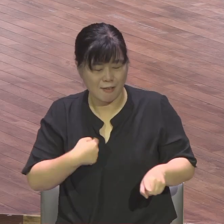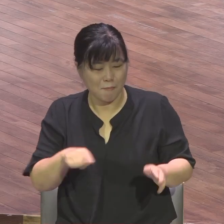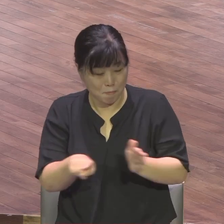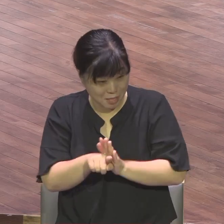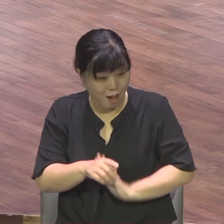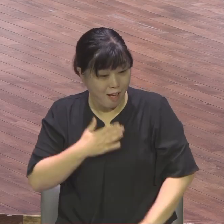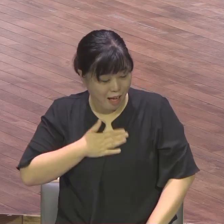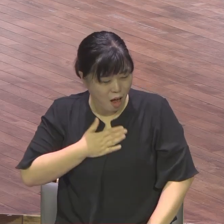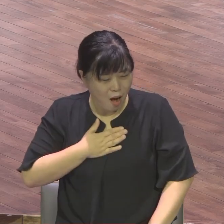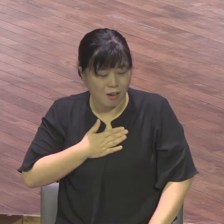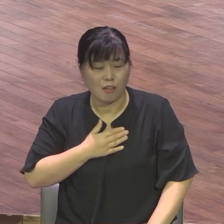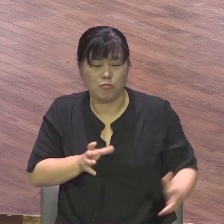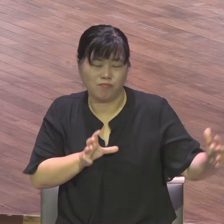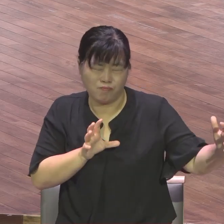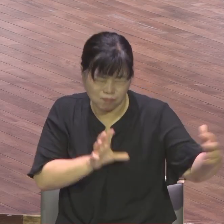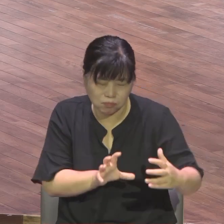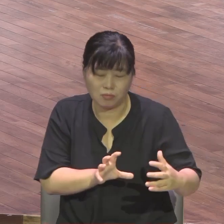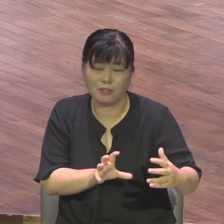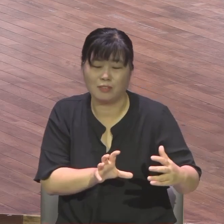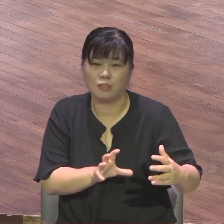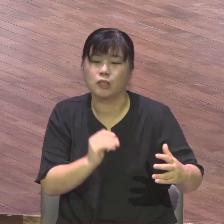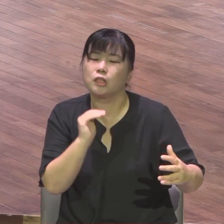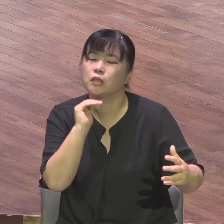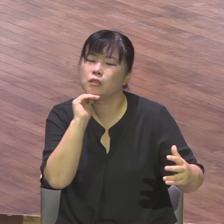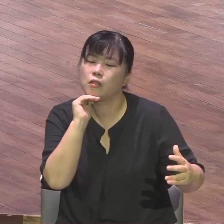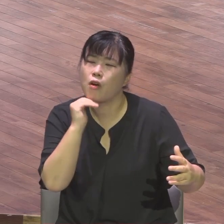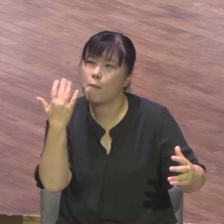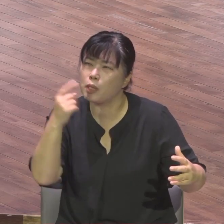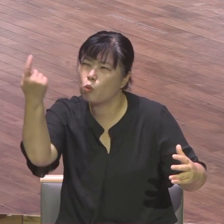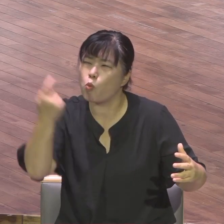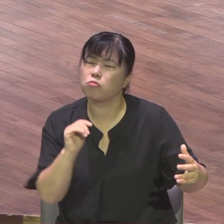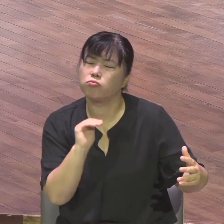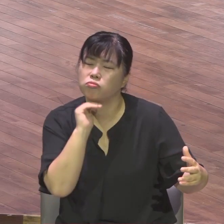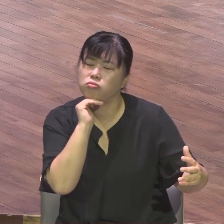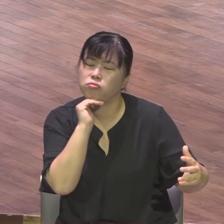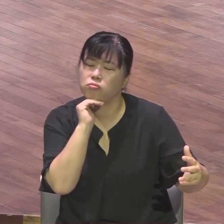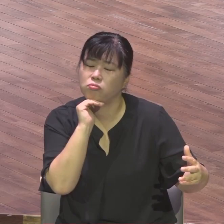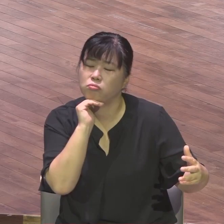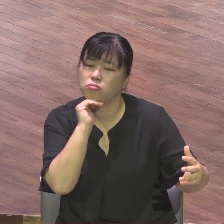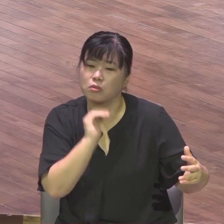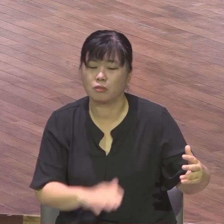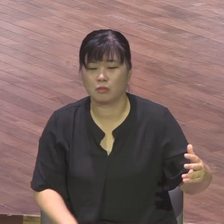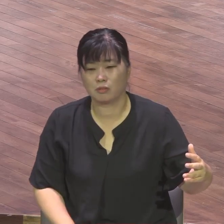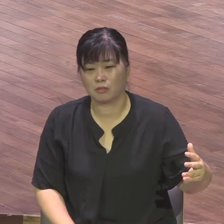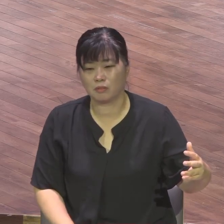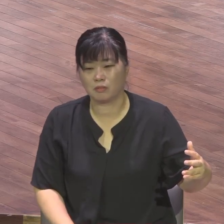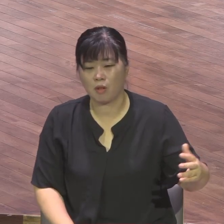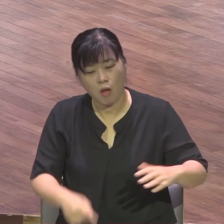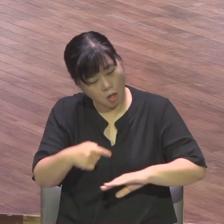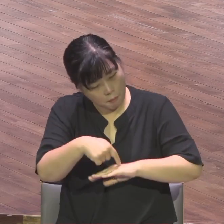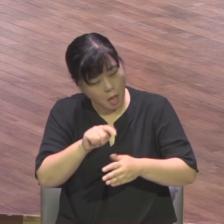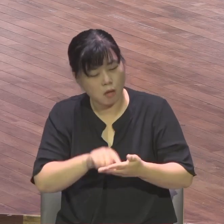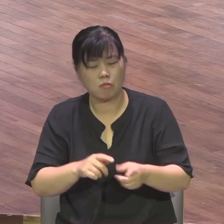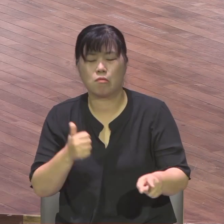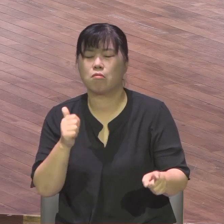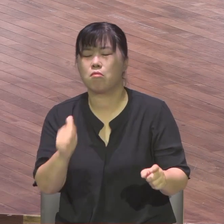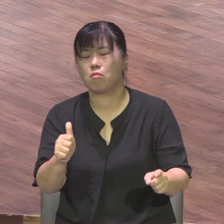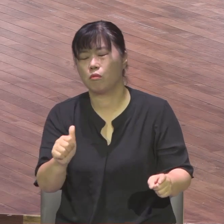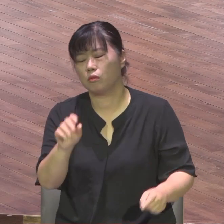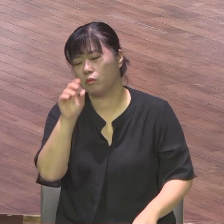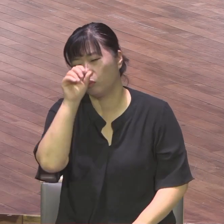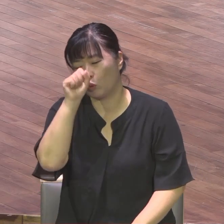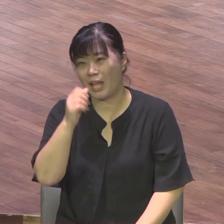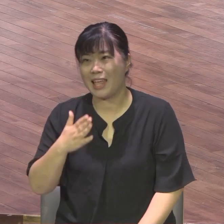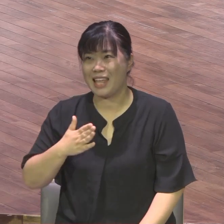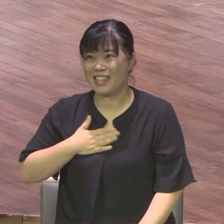그냥 무릎 꿇고 엎드렸다는 그 모습뿐만 아니라 그 속마음이 정말 이 복음 받고 구원 받아야 되는데